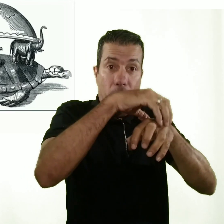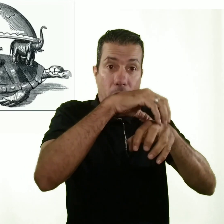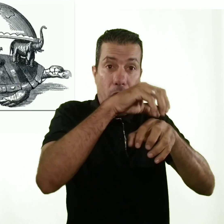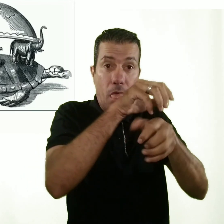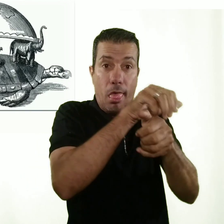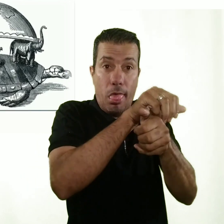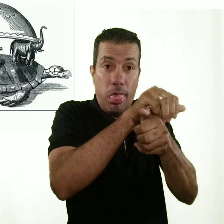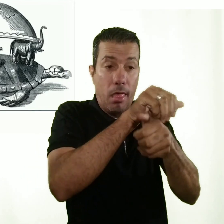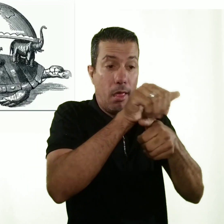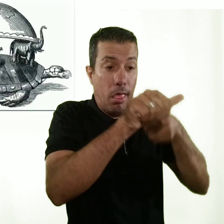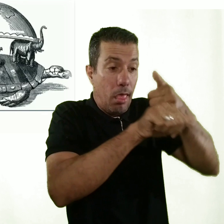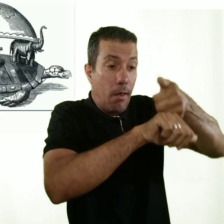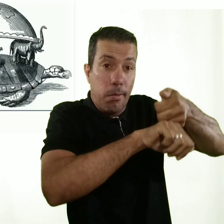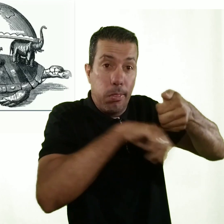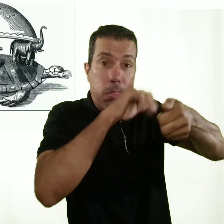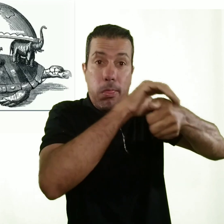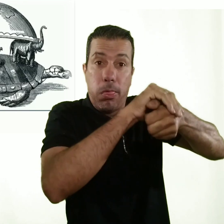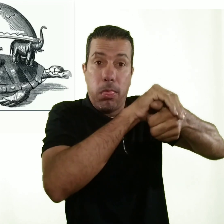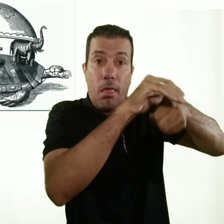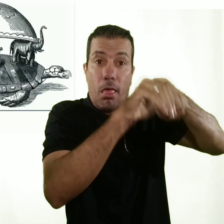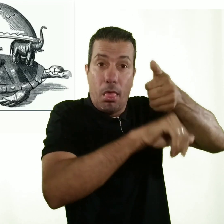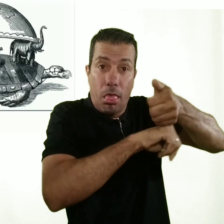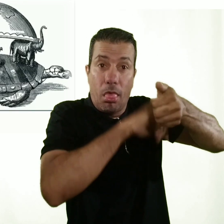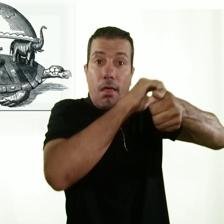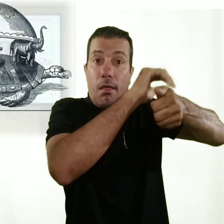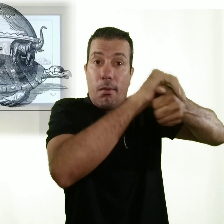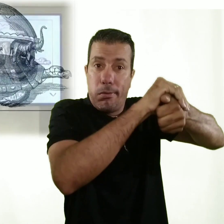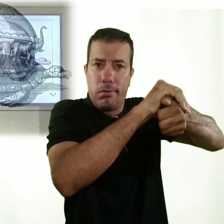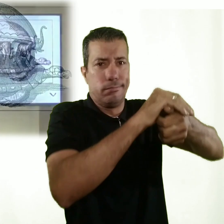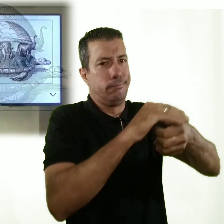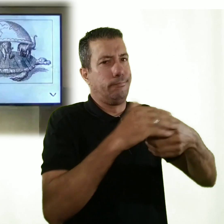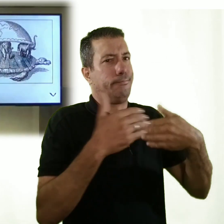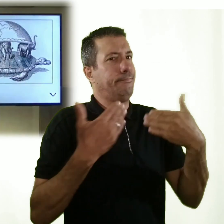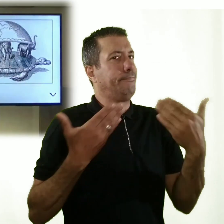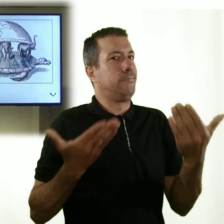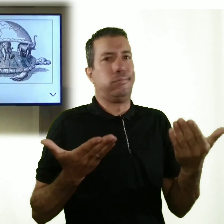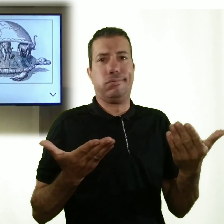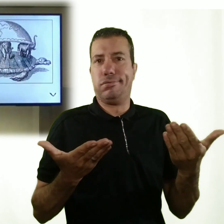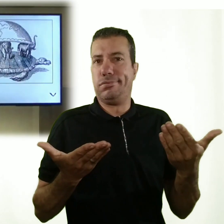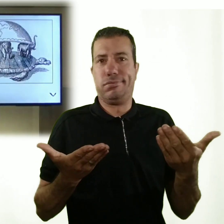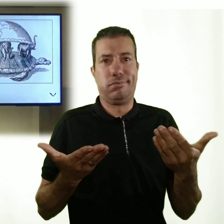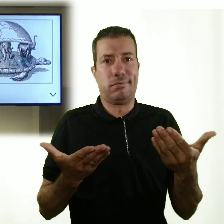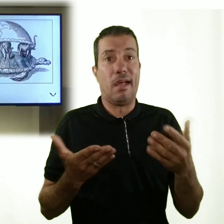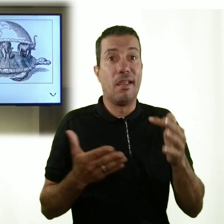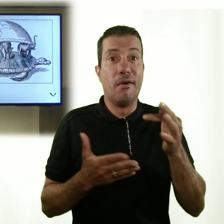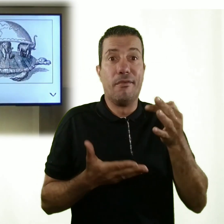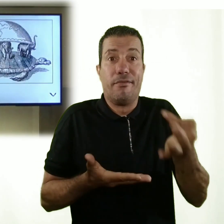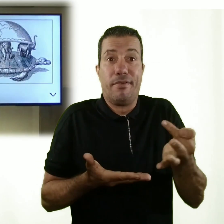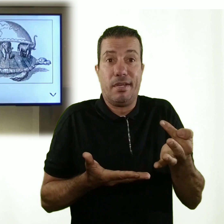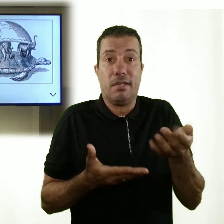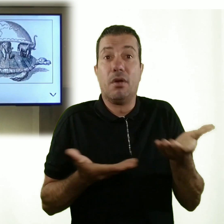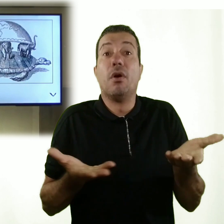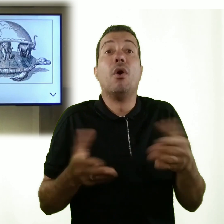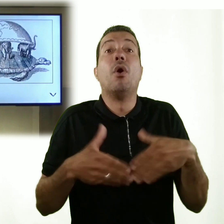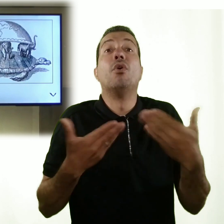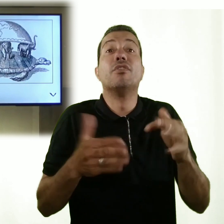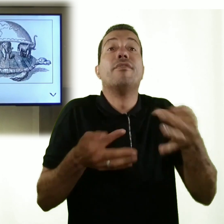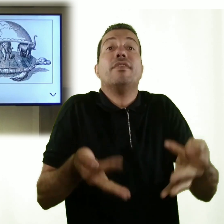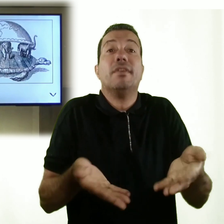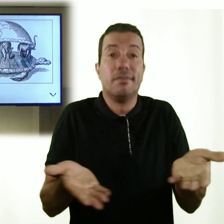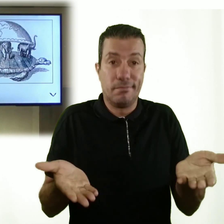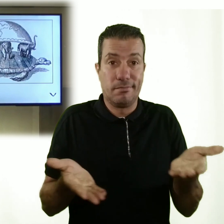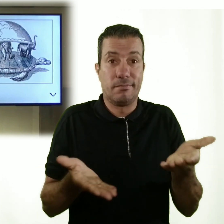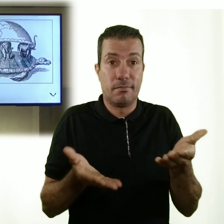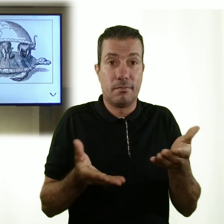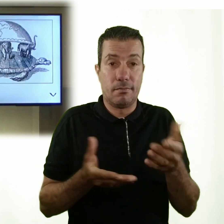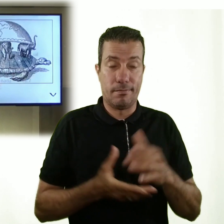que estava sobre outra tartaruga, que estava sobre outra era tartaruga até o final, que não sei qual é o final, onde estavam essas